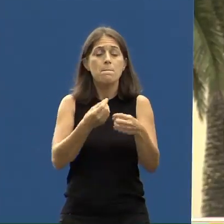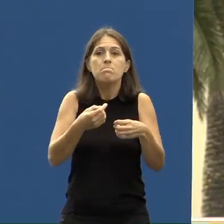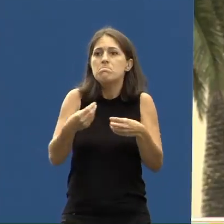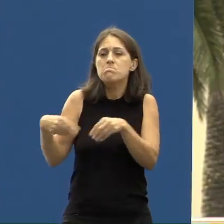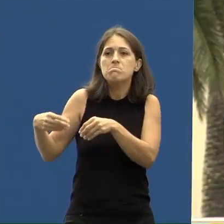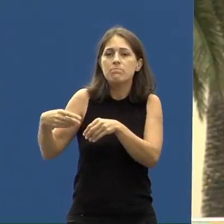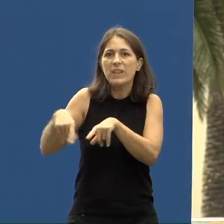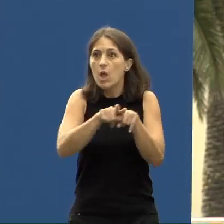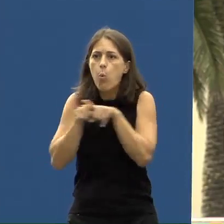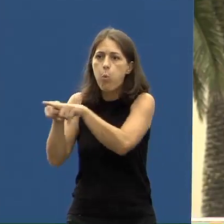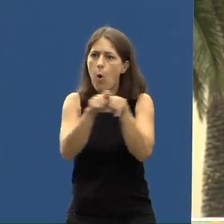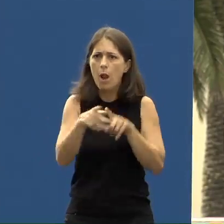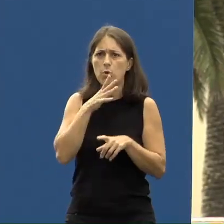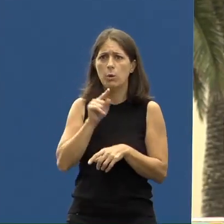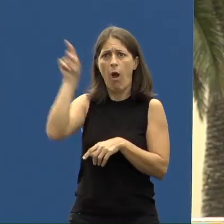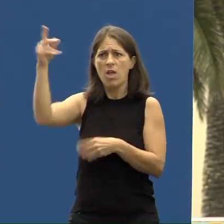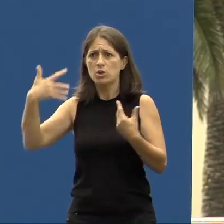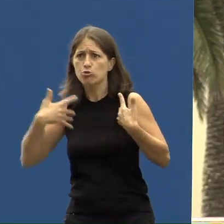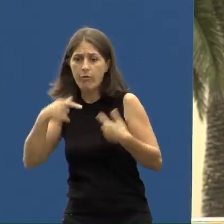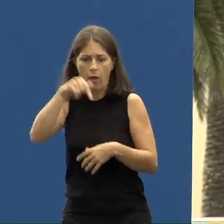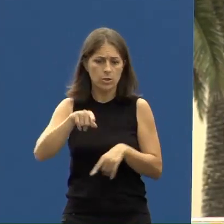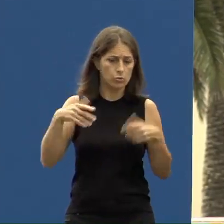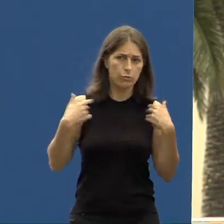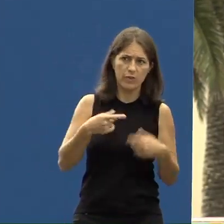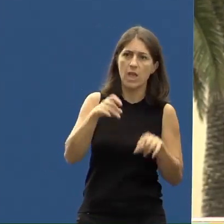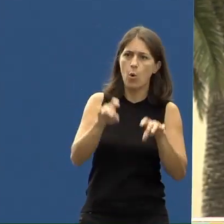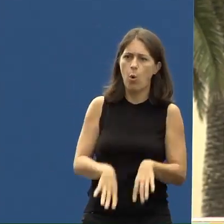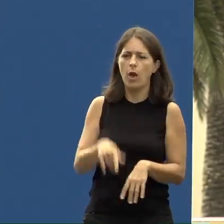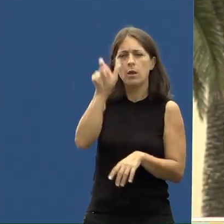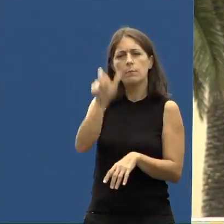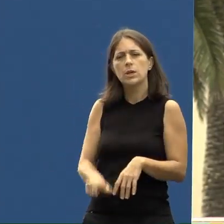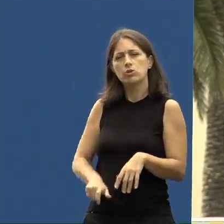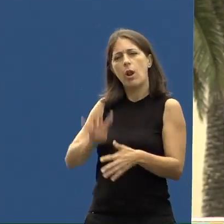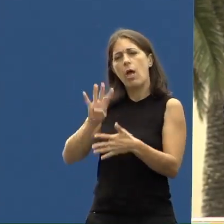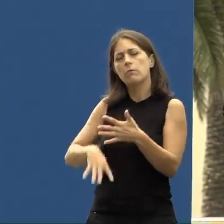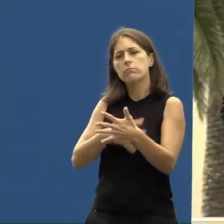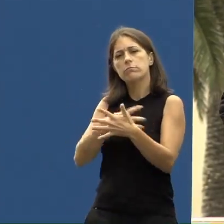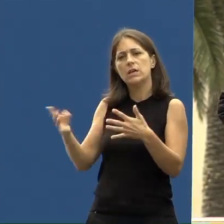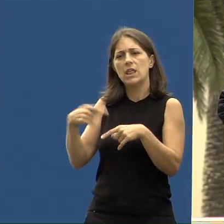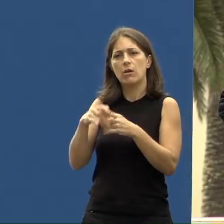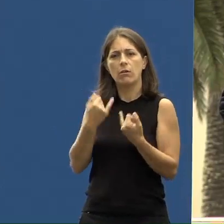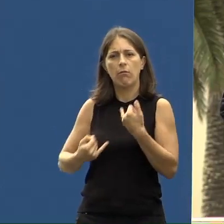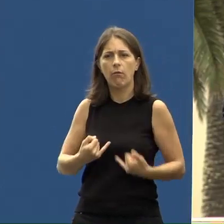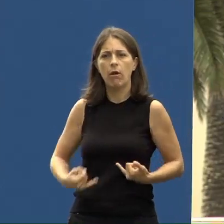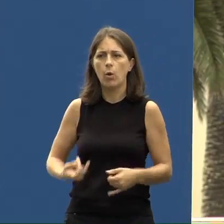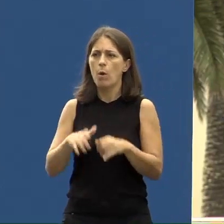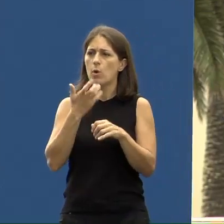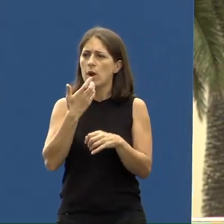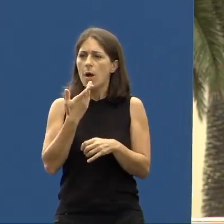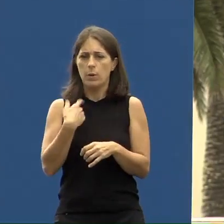sofre de igual maneira aquí e alá. E como decía o poeta, en sendo semellantes as feridas, como un irmão te